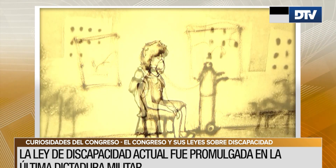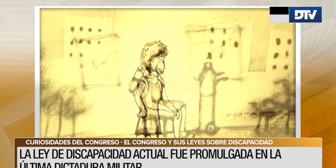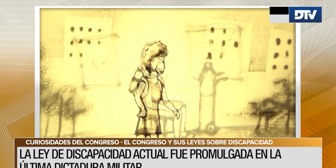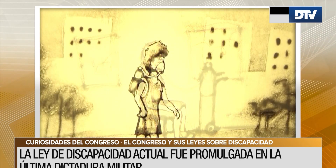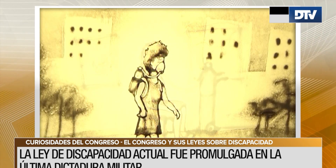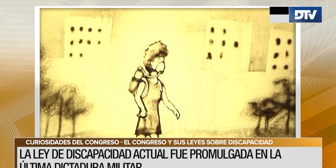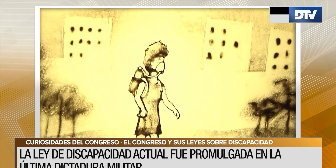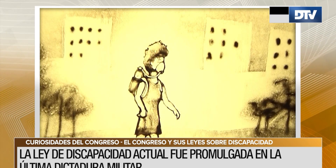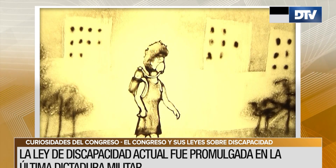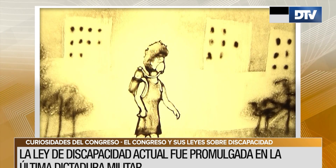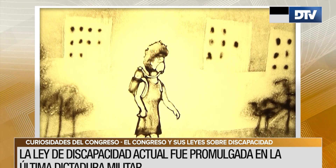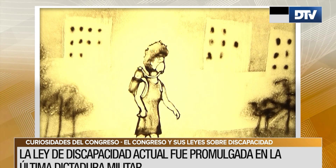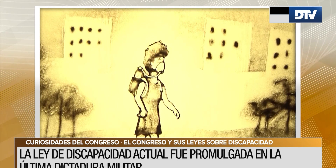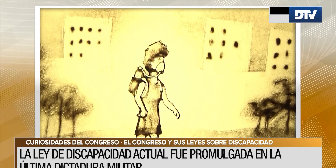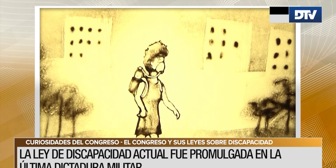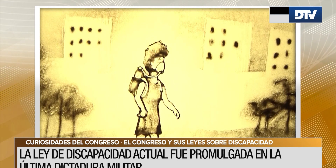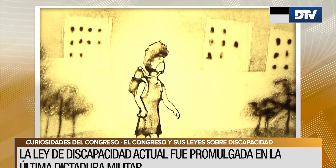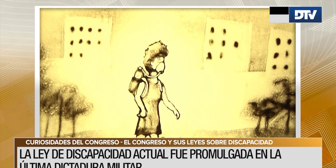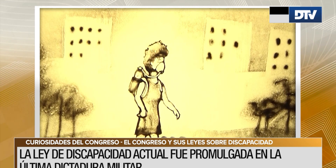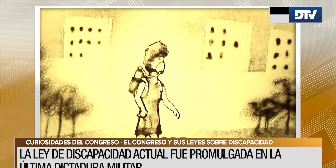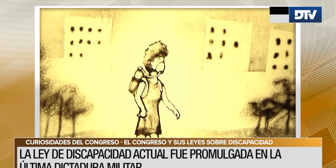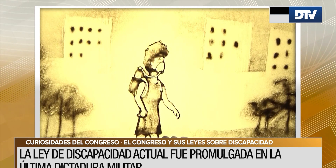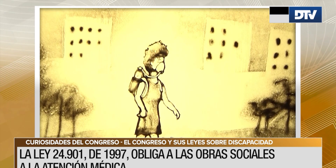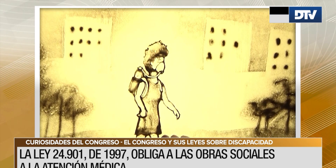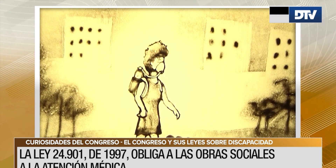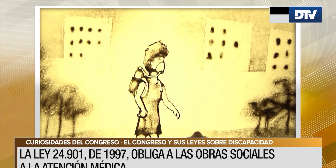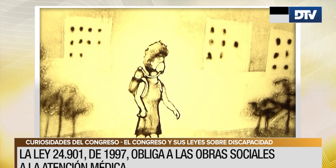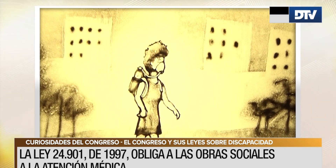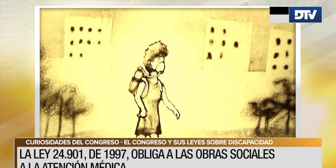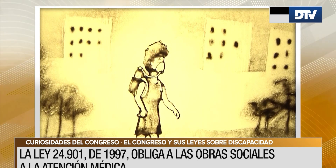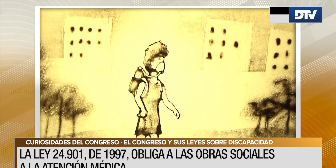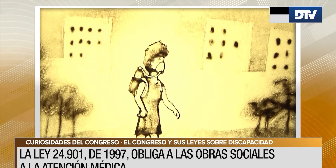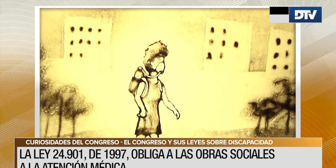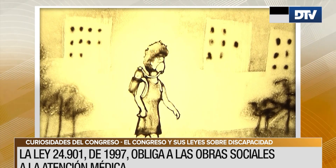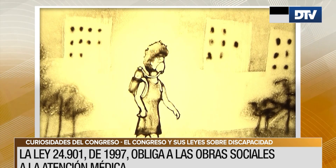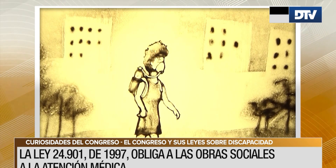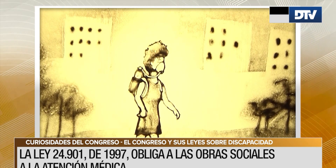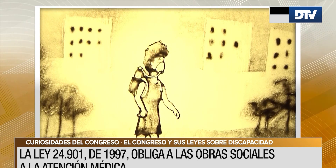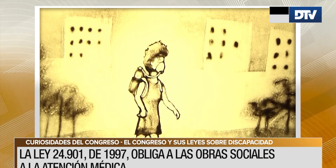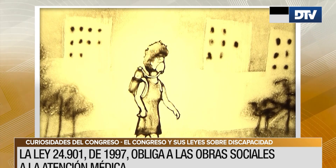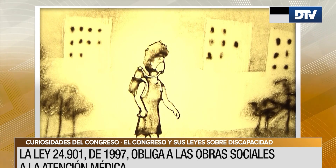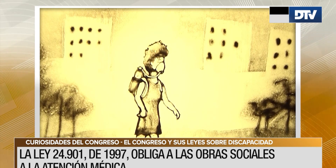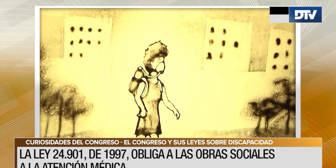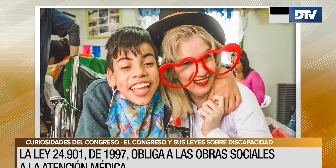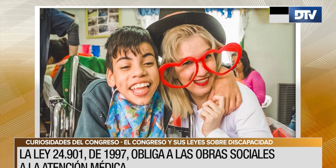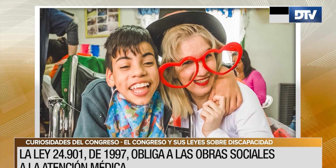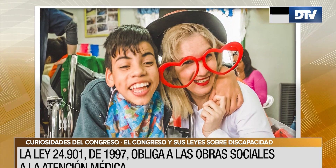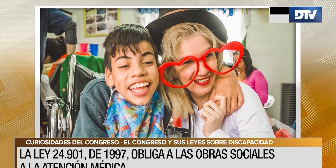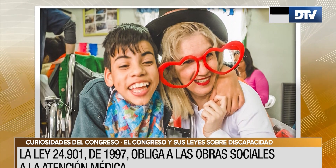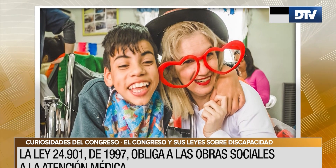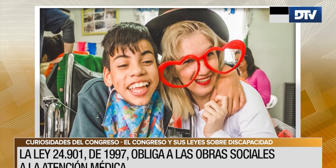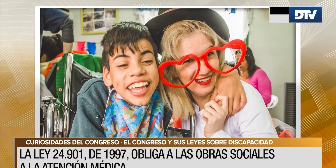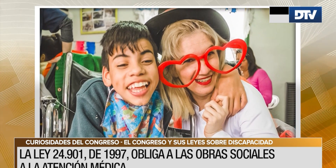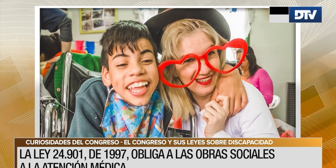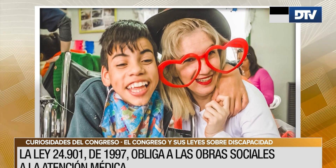sociales a la labor de prestar atención médica y otorgar los servicios de diagnóstico preventivo y control, así como cubrir las